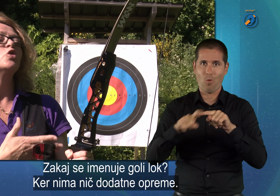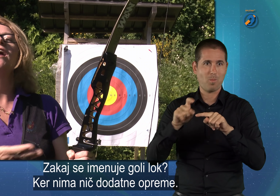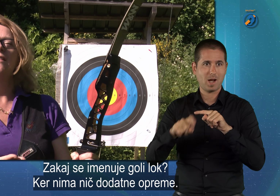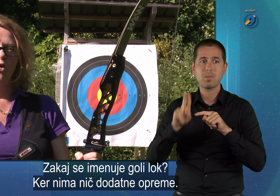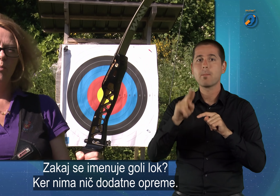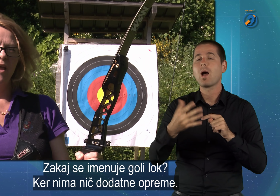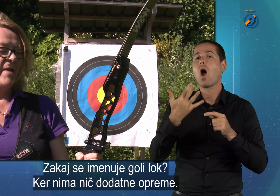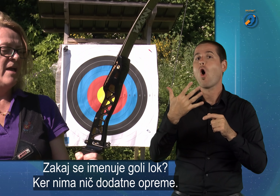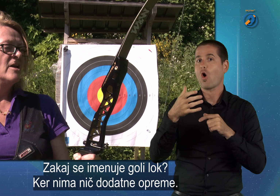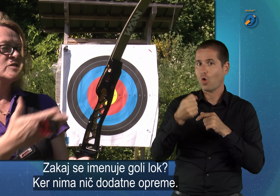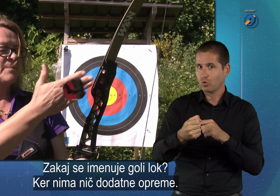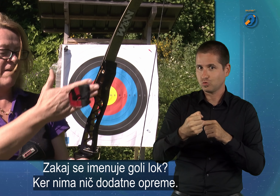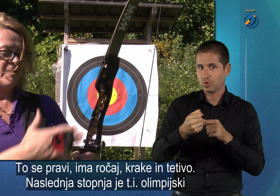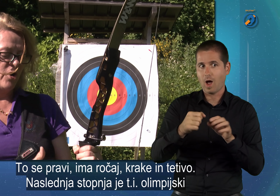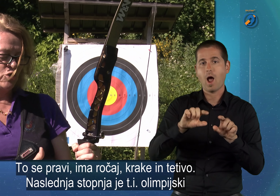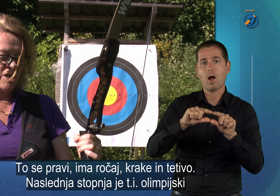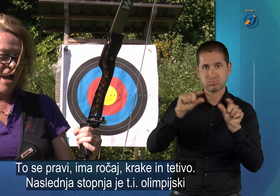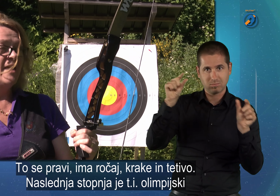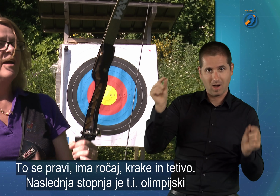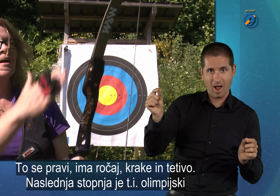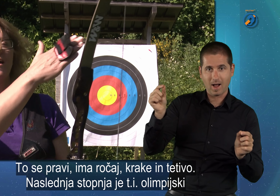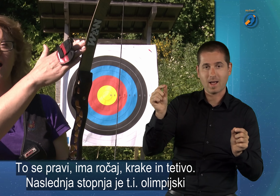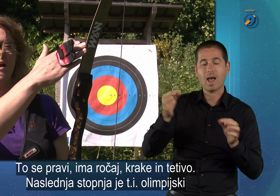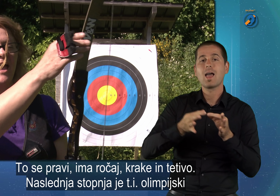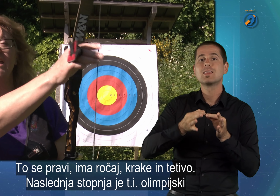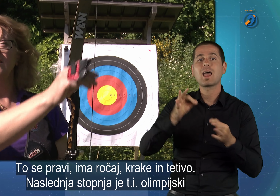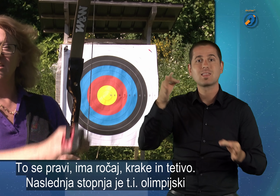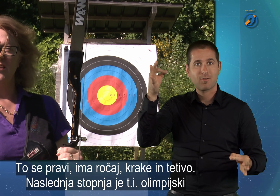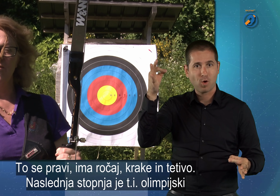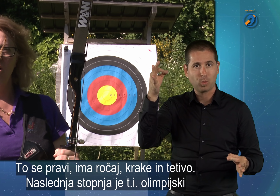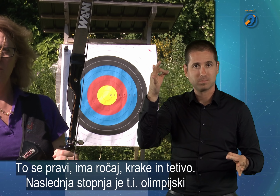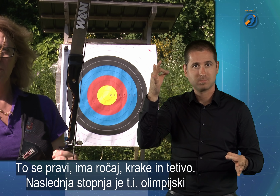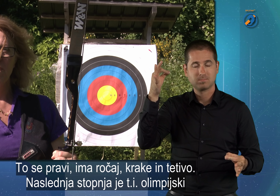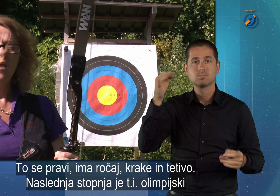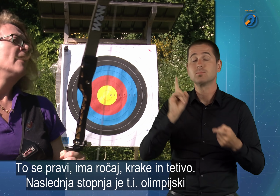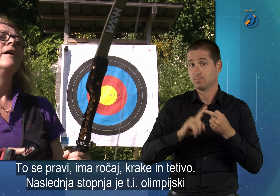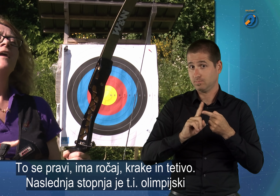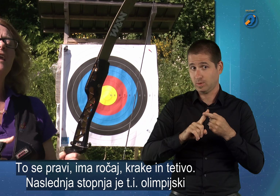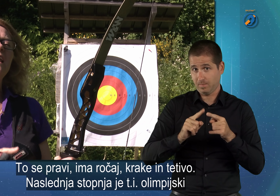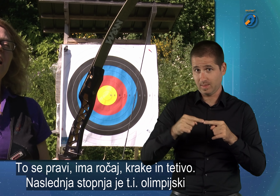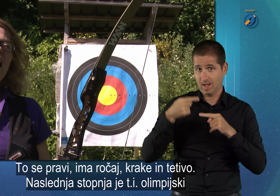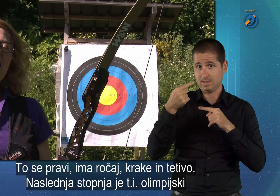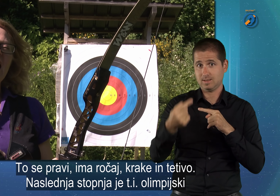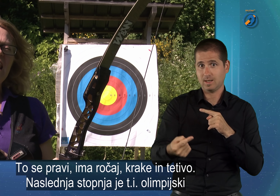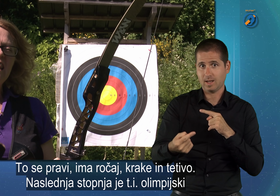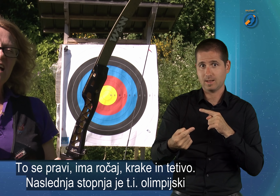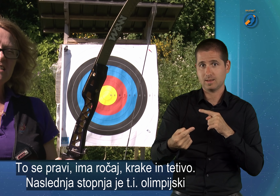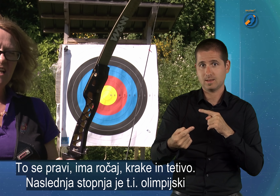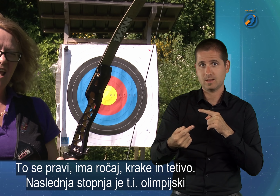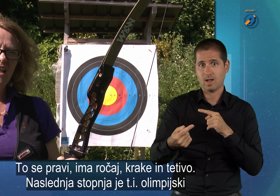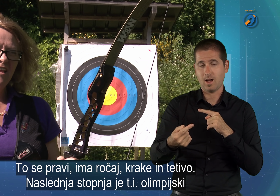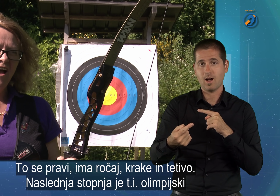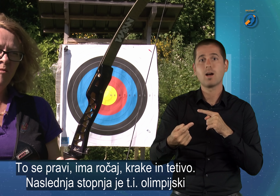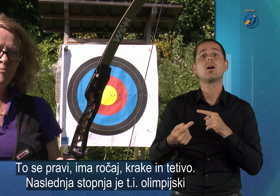noč dodatne opreme? To se pravi, ima ročaj, krake in tetivo. In